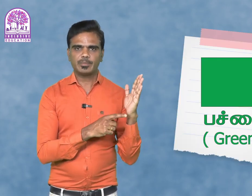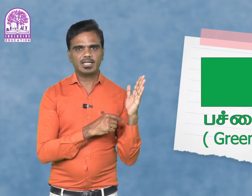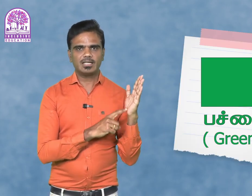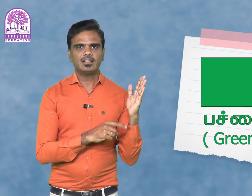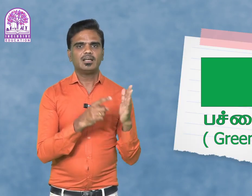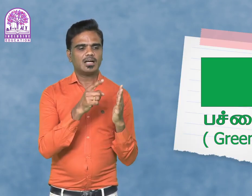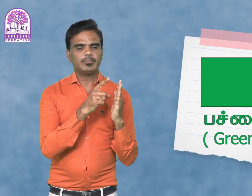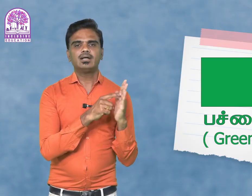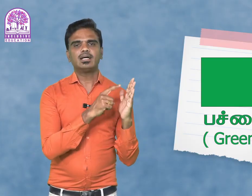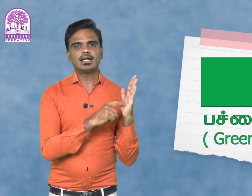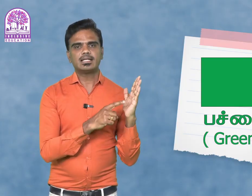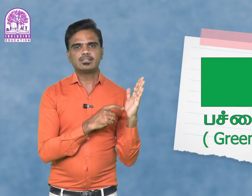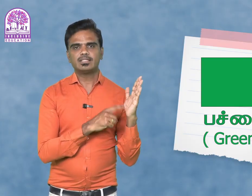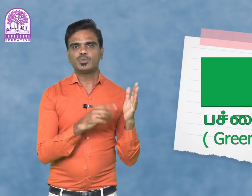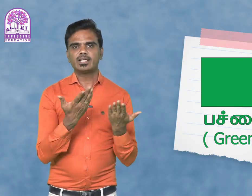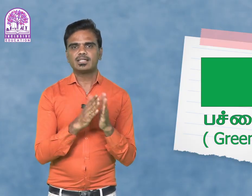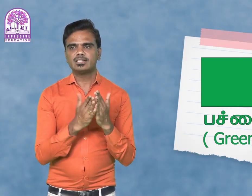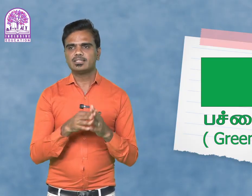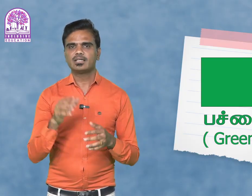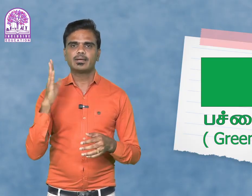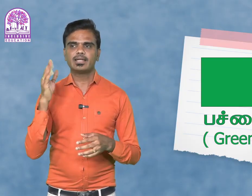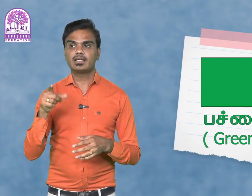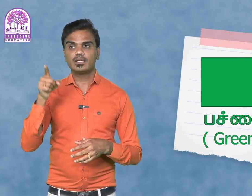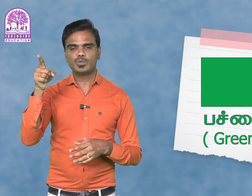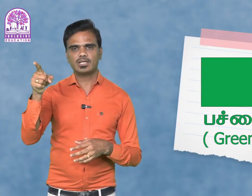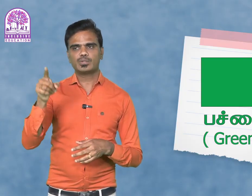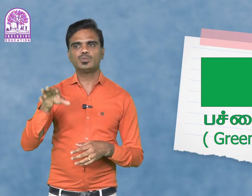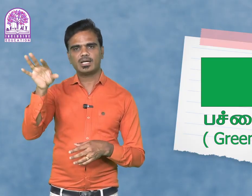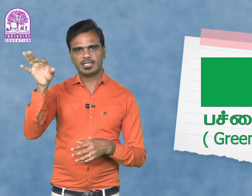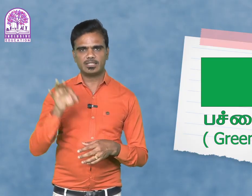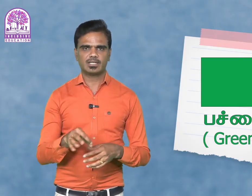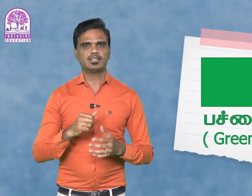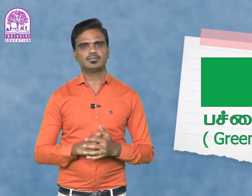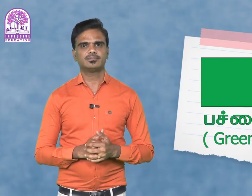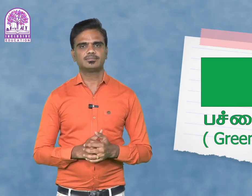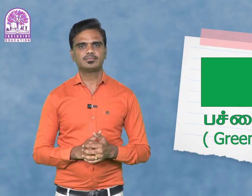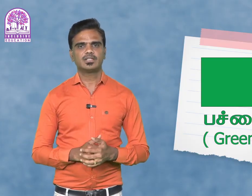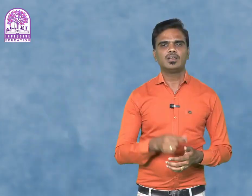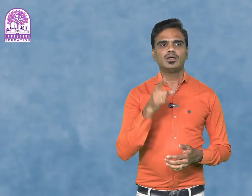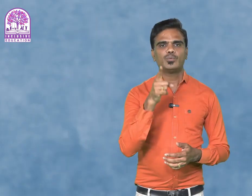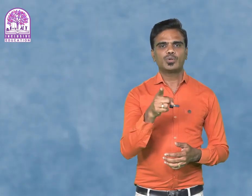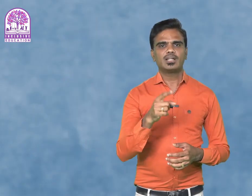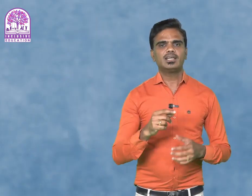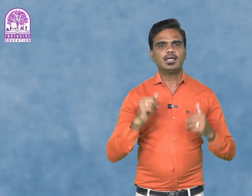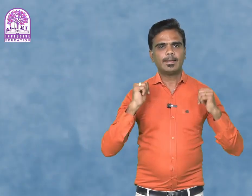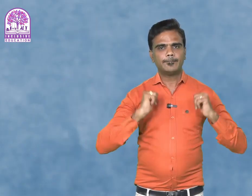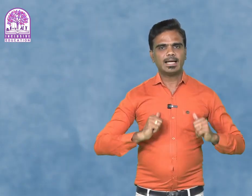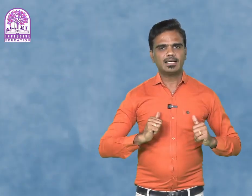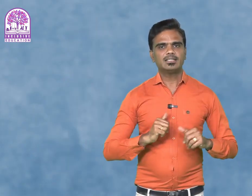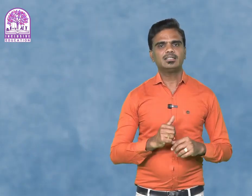குறிப்பீங்களா, அப்போ அந்த அட்டனன்ஸ் வந்து நோட் எங்கே இருக்குது, க்ரீன் கலர் நோட் அங்கே இருக்கும், அதை எடுத்துகிட்டு வாங்க. உங்களுடைய பேகு